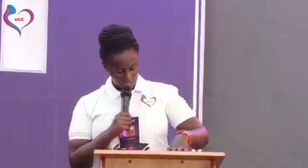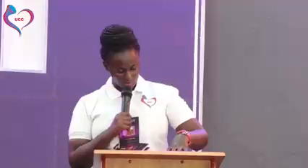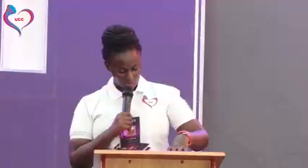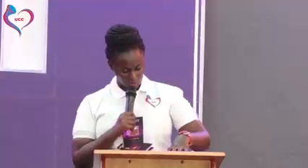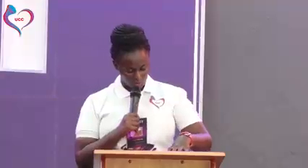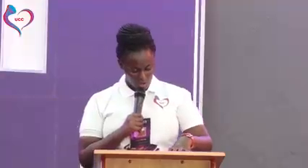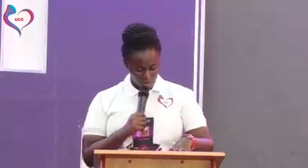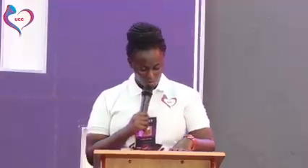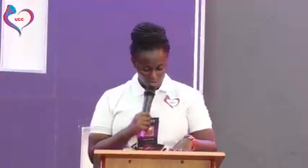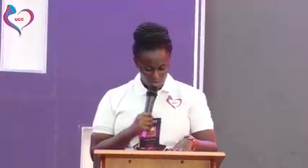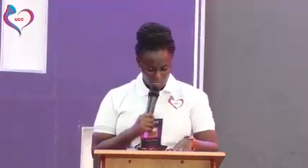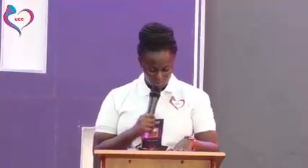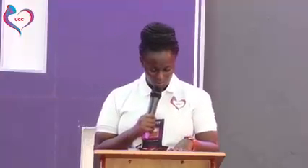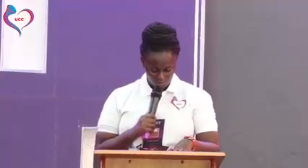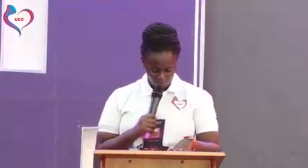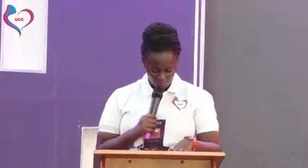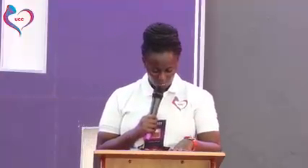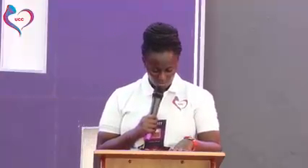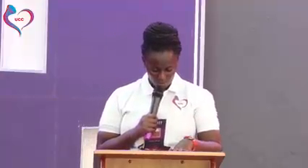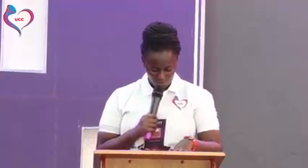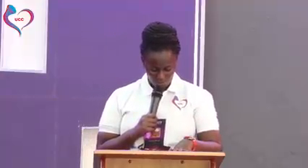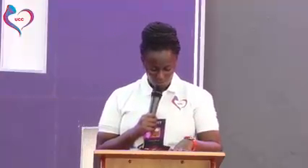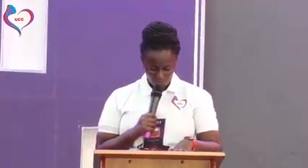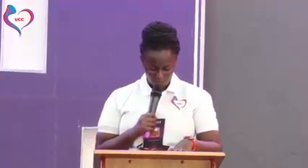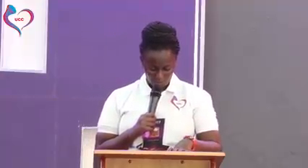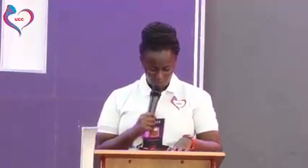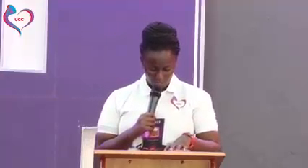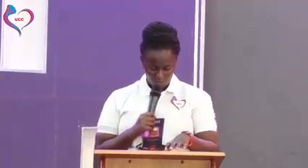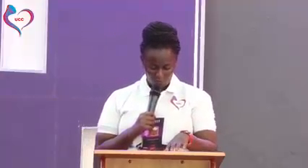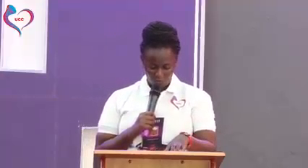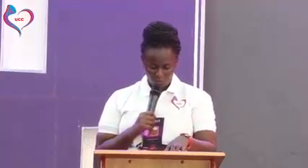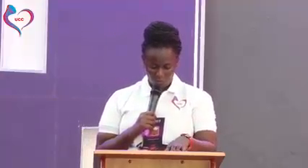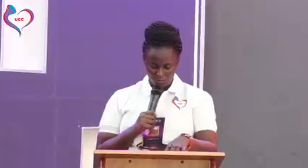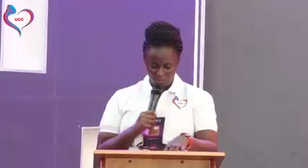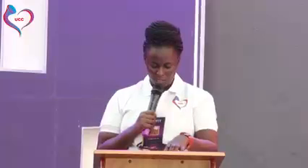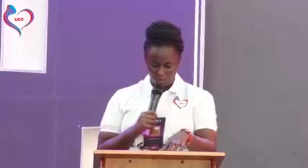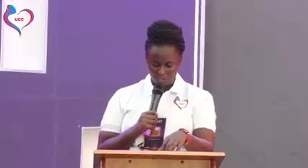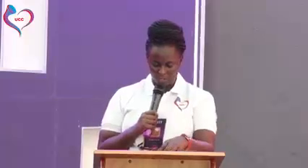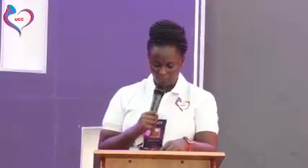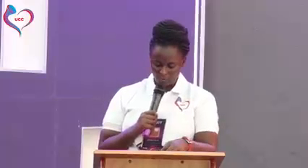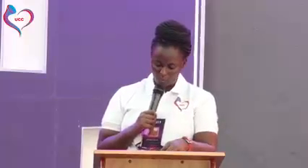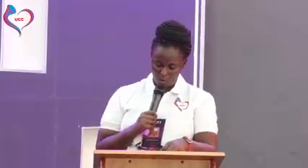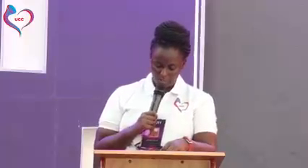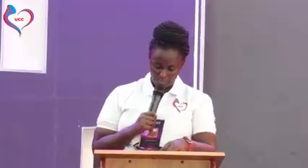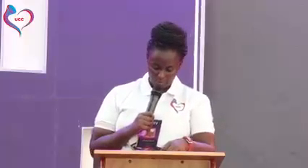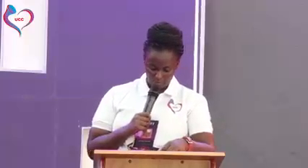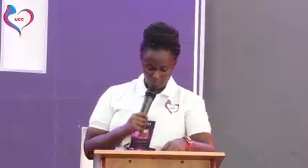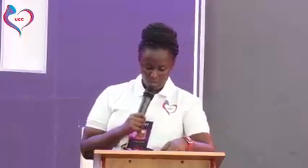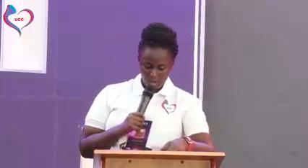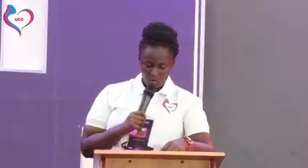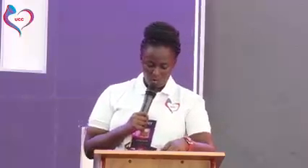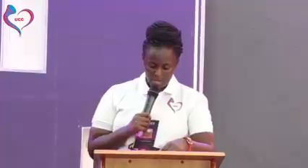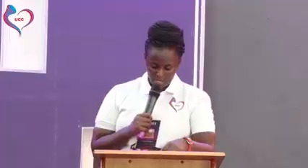kikolerwenga nze bwe kityo. Kubanga waakiri nze okufa okusinga omuntu yenna okufuula okwenyumiriza kwange